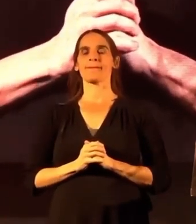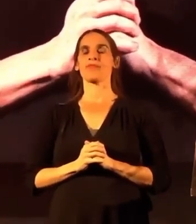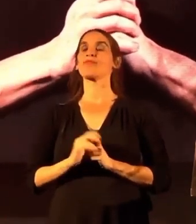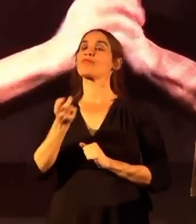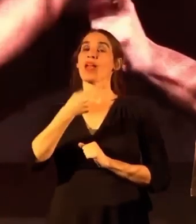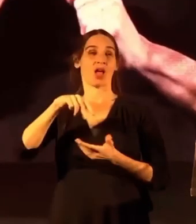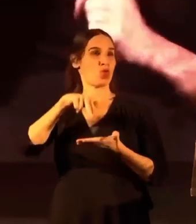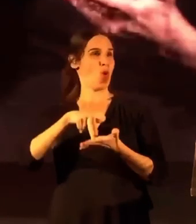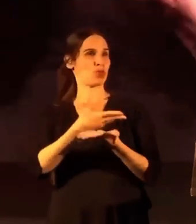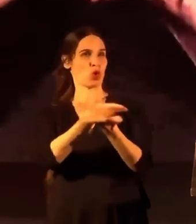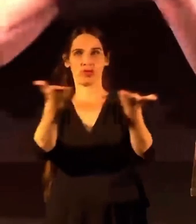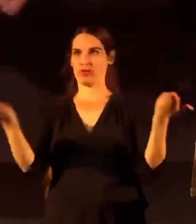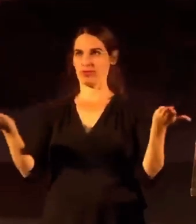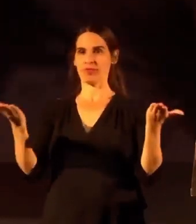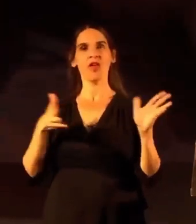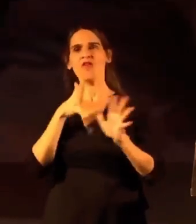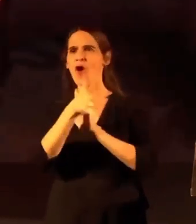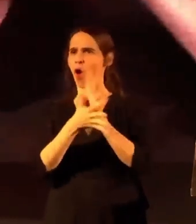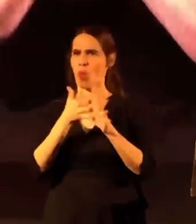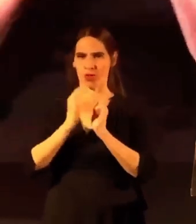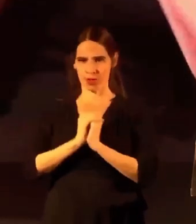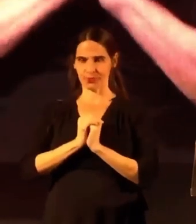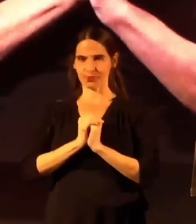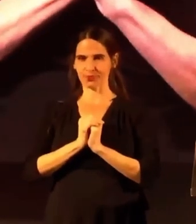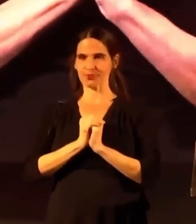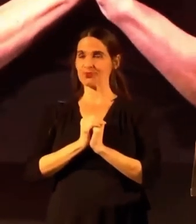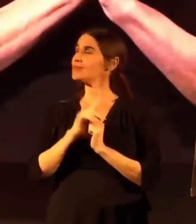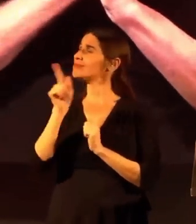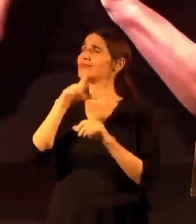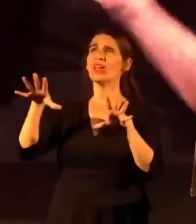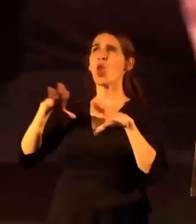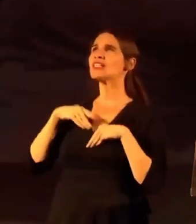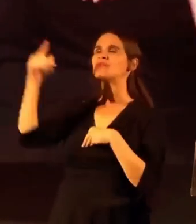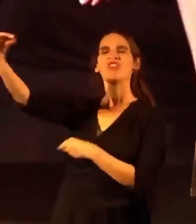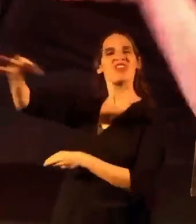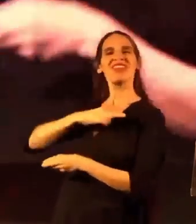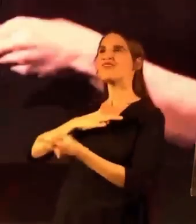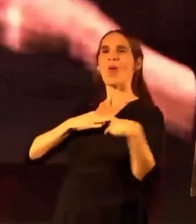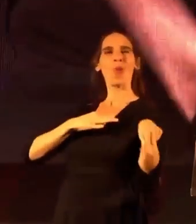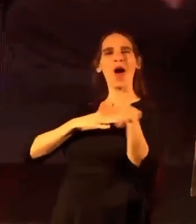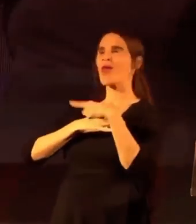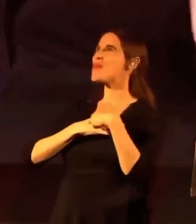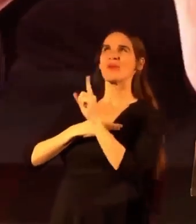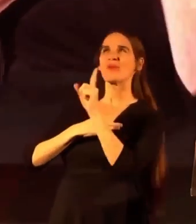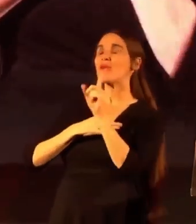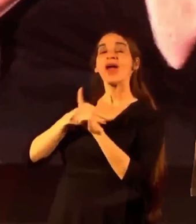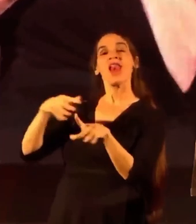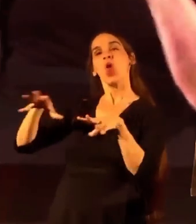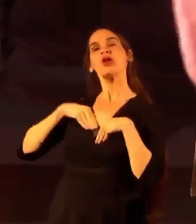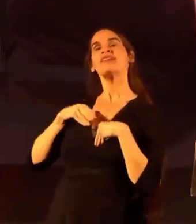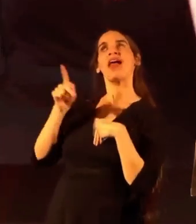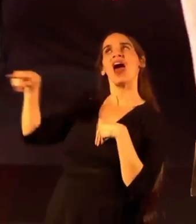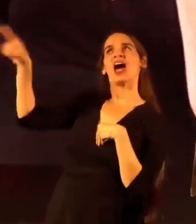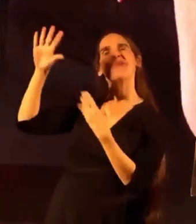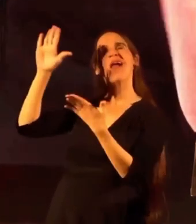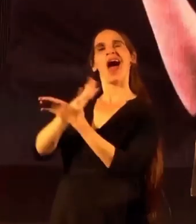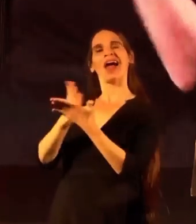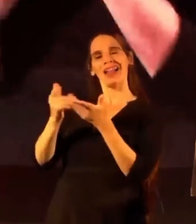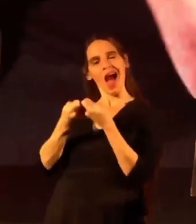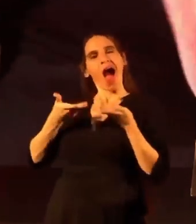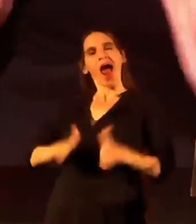אנחנו עומדות כאן ואומרות, לא ניתן לכם לפגוע בנו, לא ניתן לכם להחליט על